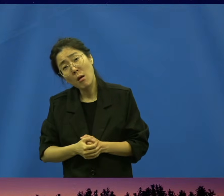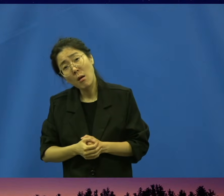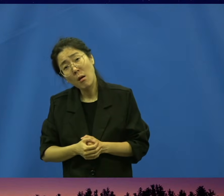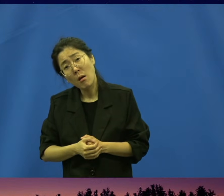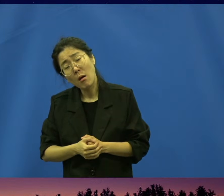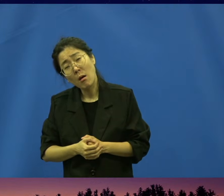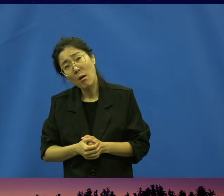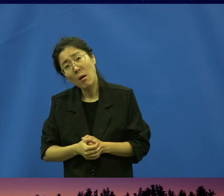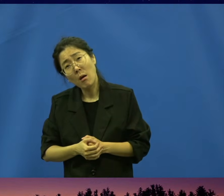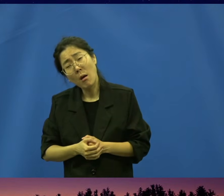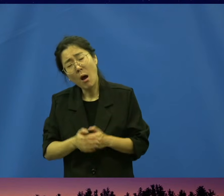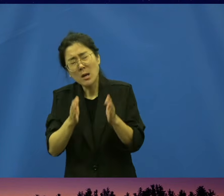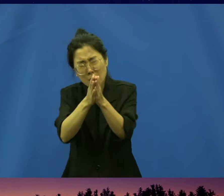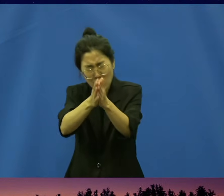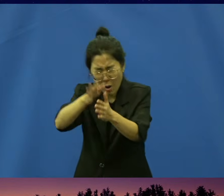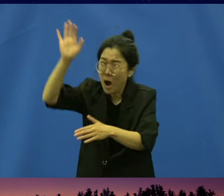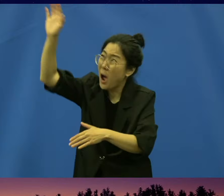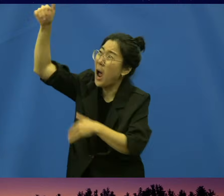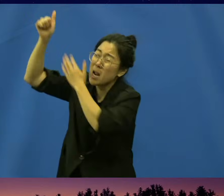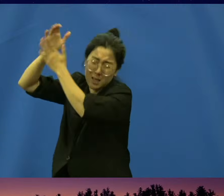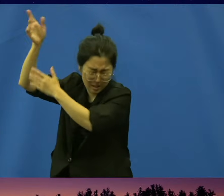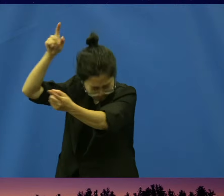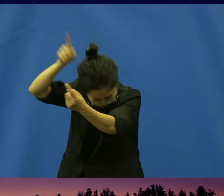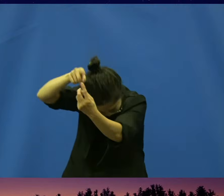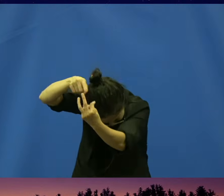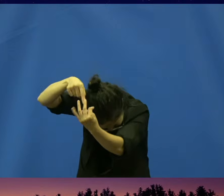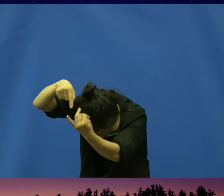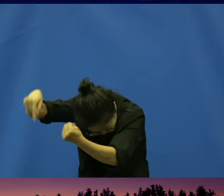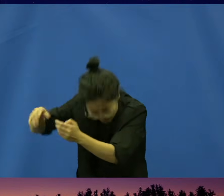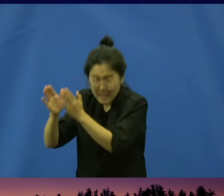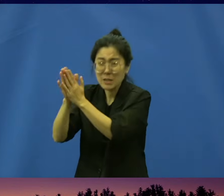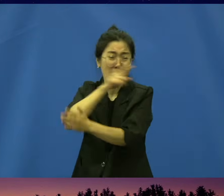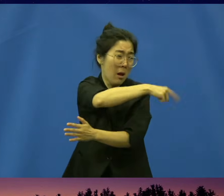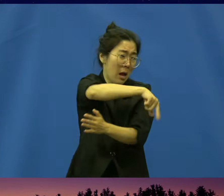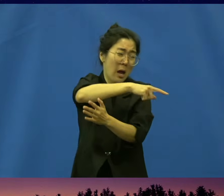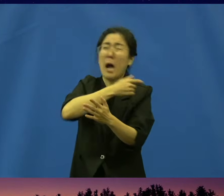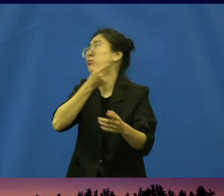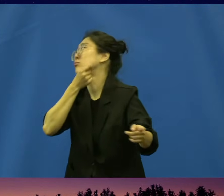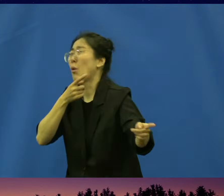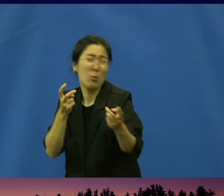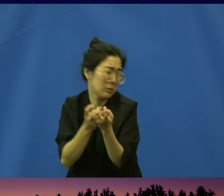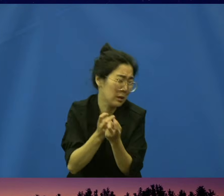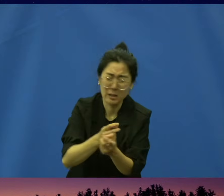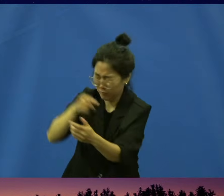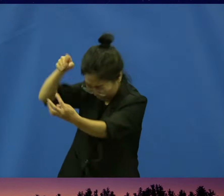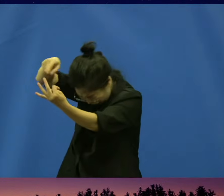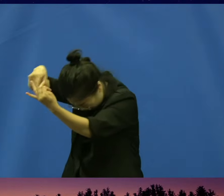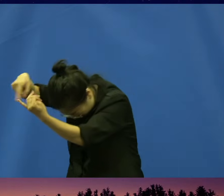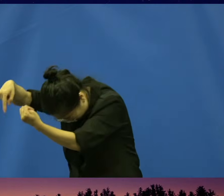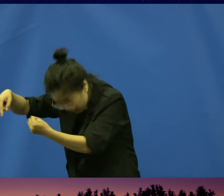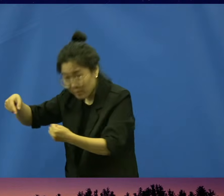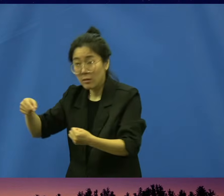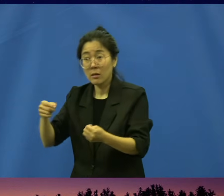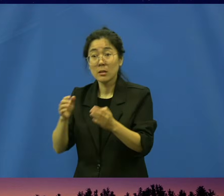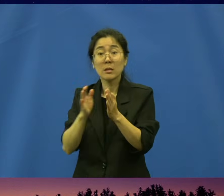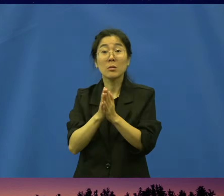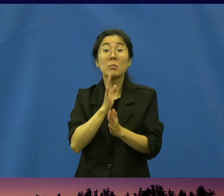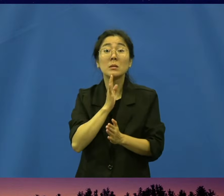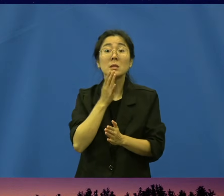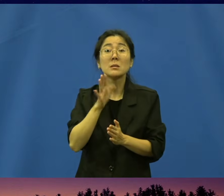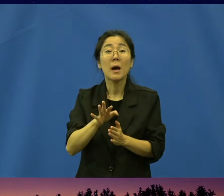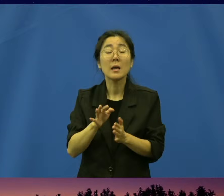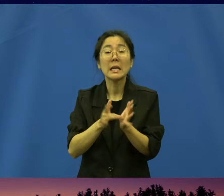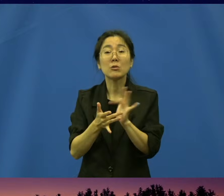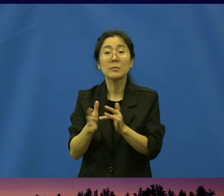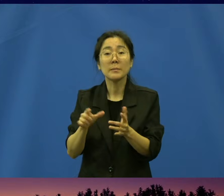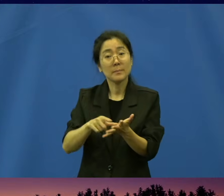그런데 요한복음 17장 전체의 기도를 살펴보면 주님은 당신 자신과